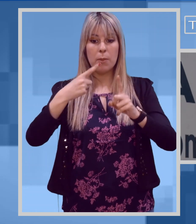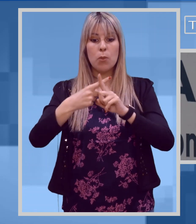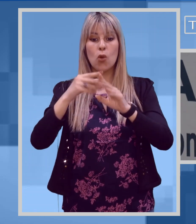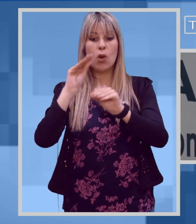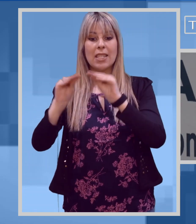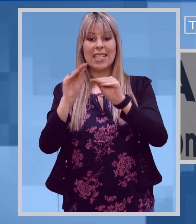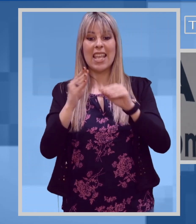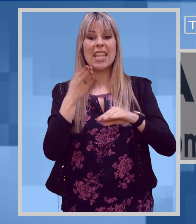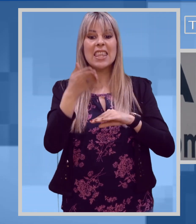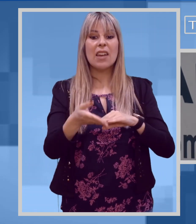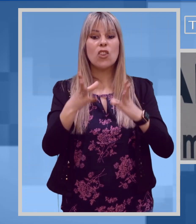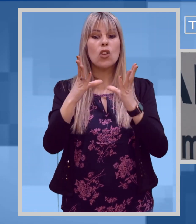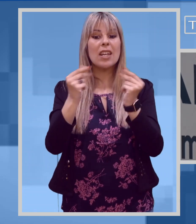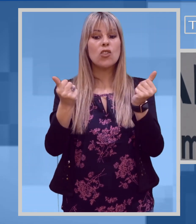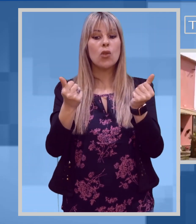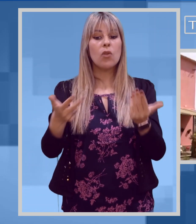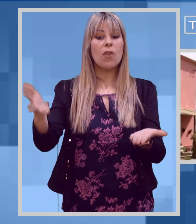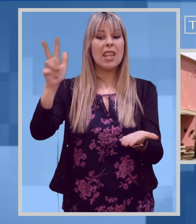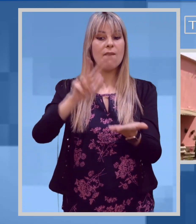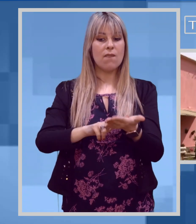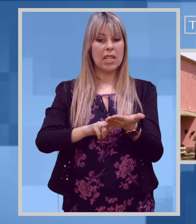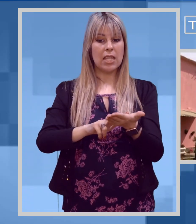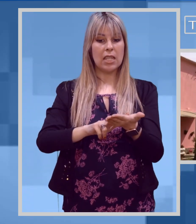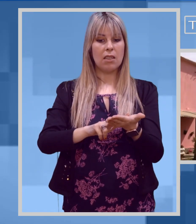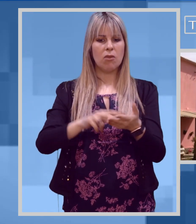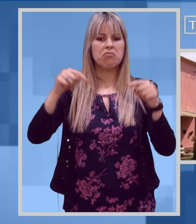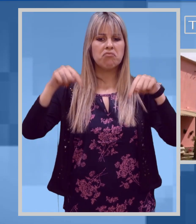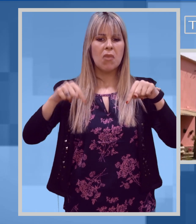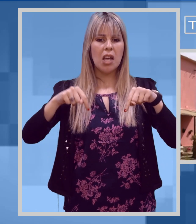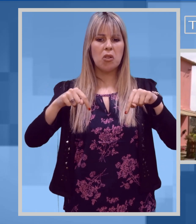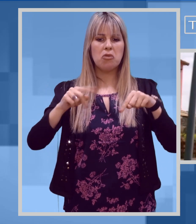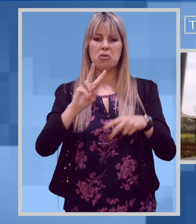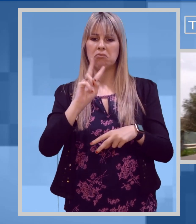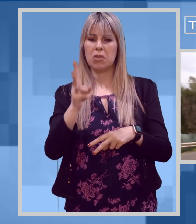Ad oggi, però, nessun riscontro e le questioni restano irrisolte.